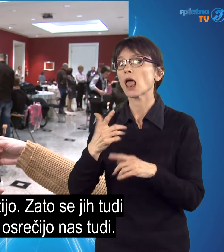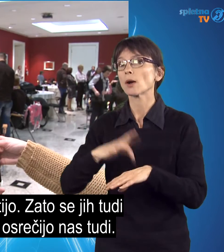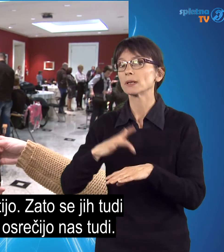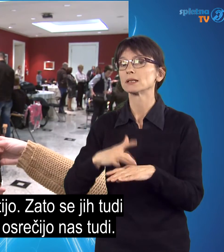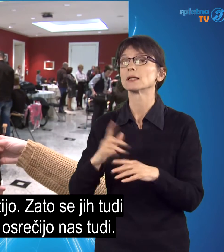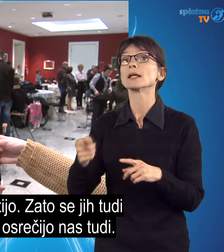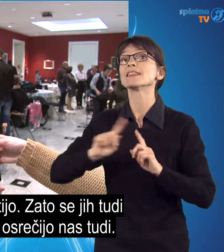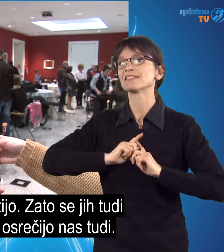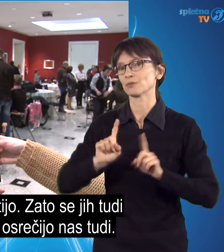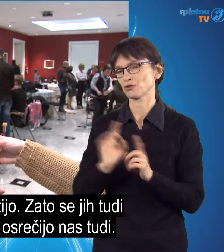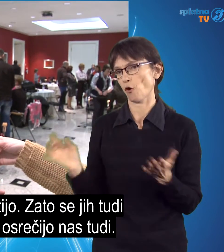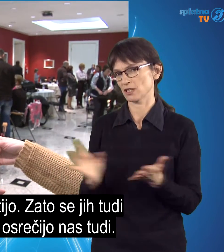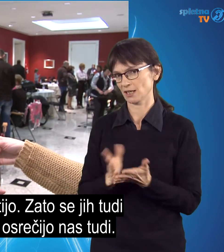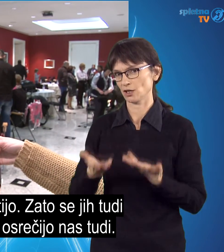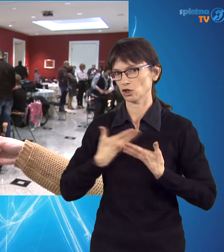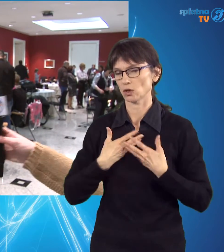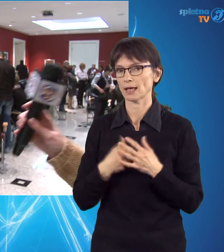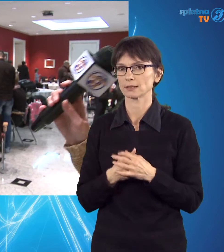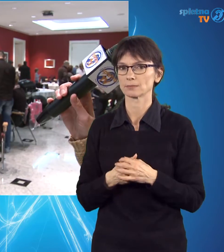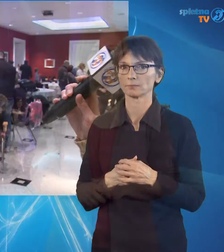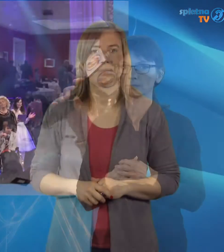da prizadeti in ustrečijo nas.